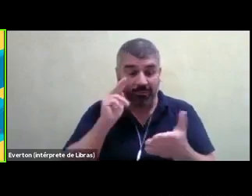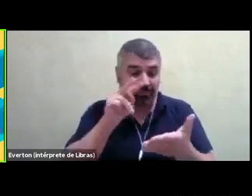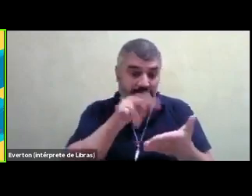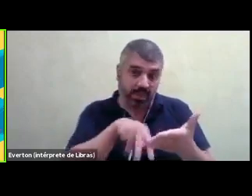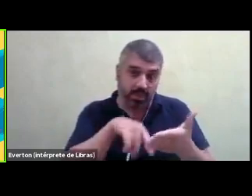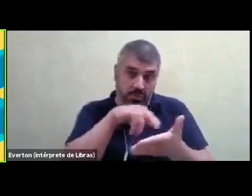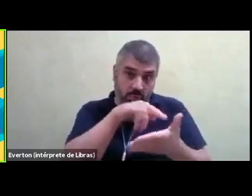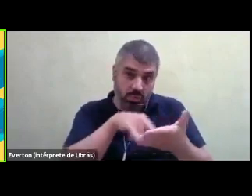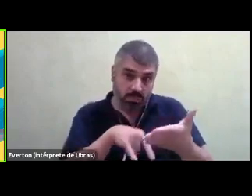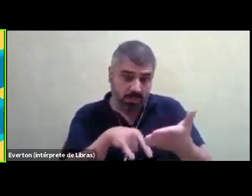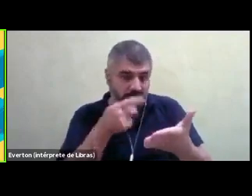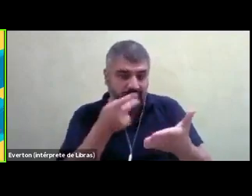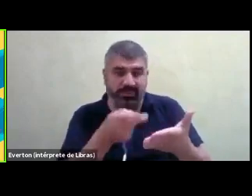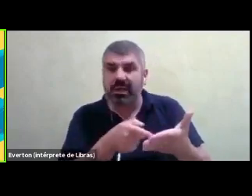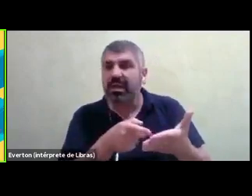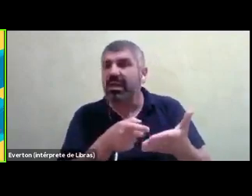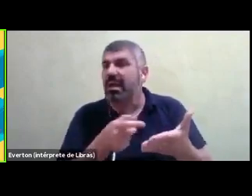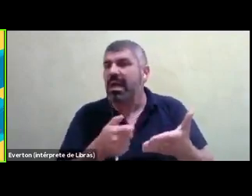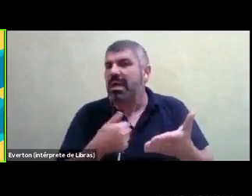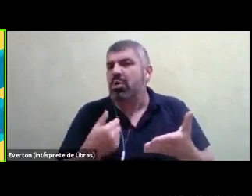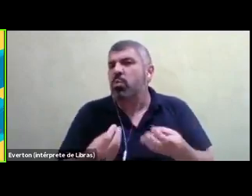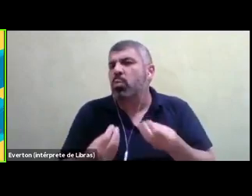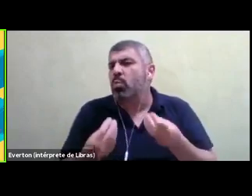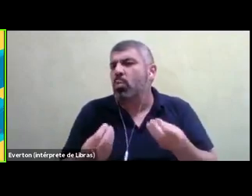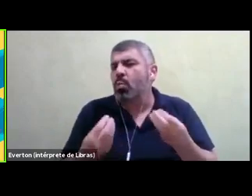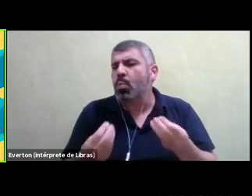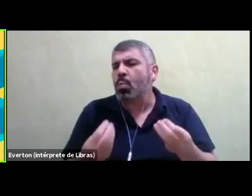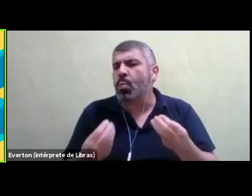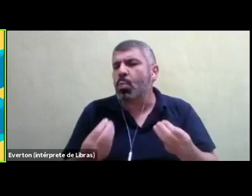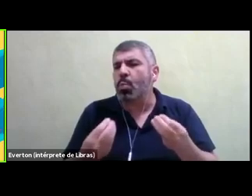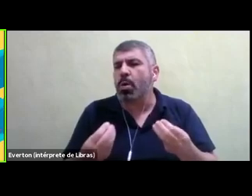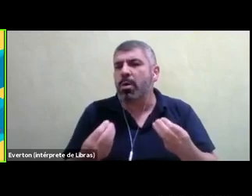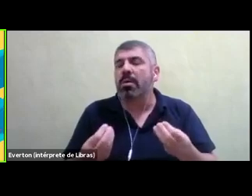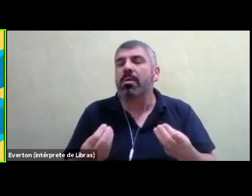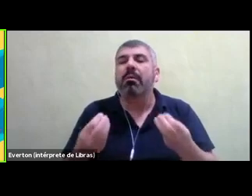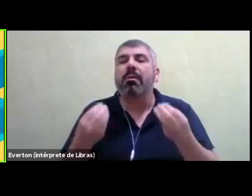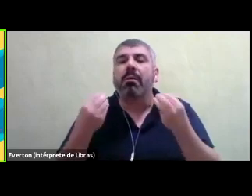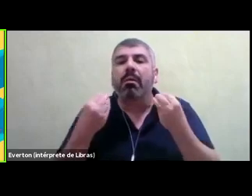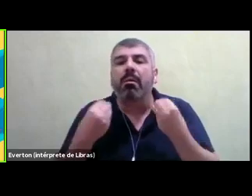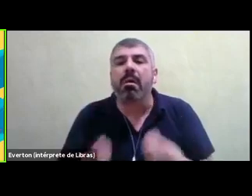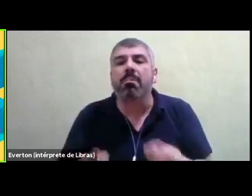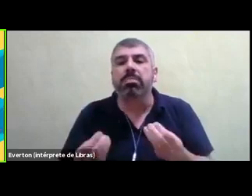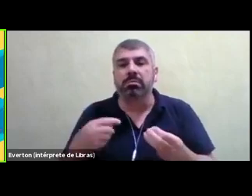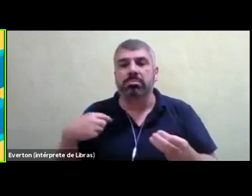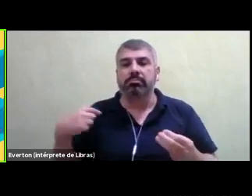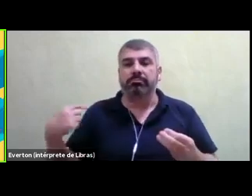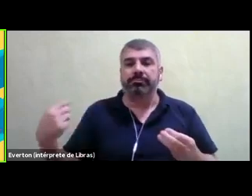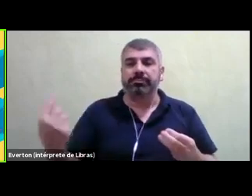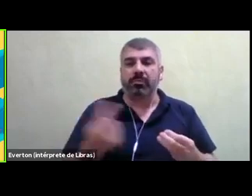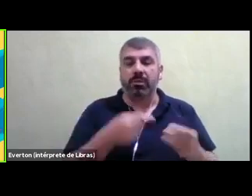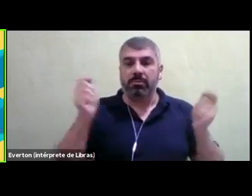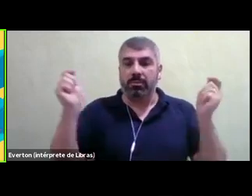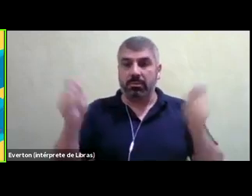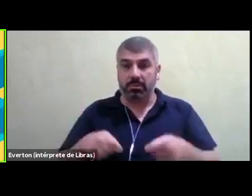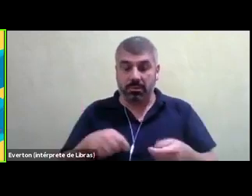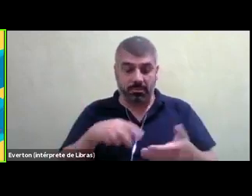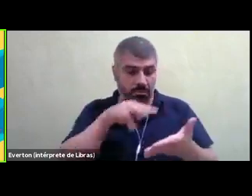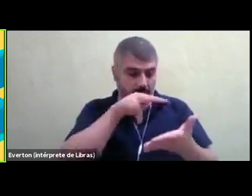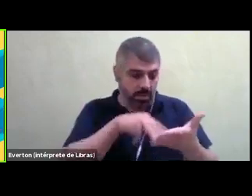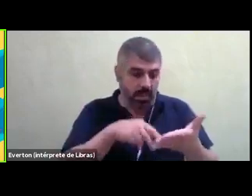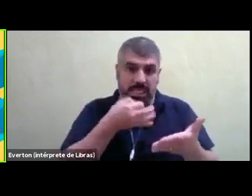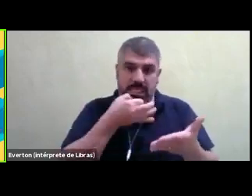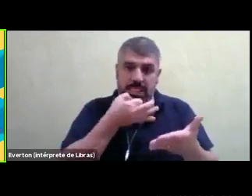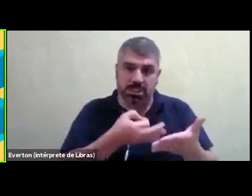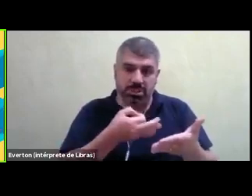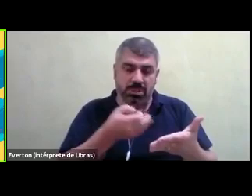dizer assim, que vantagem eu levo disso, mas considerando como é que a gente pode ter uma leitura crítica e pensar